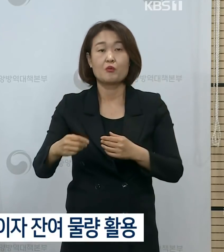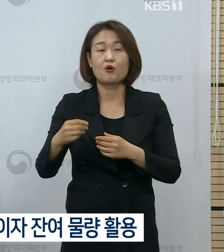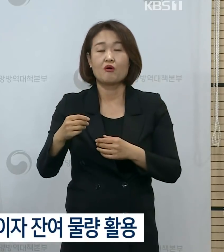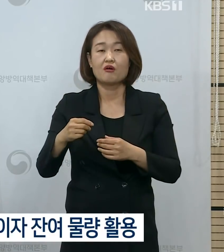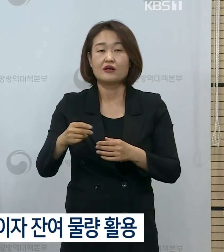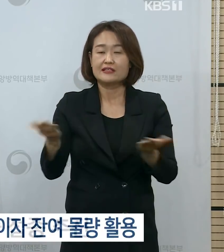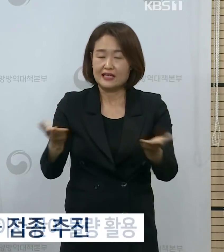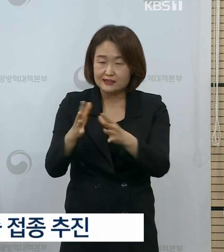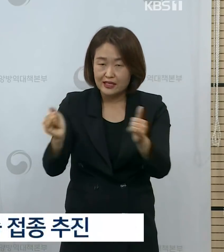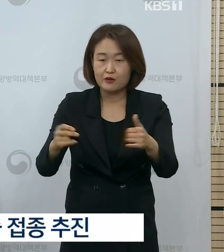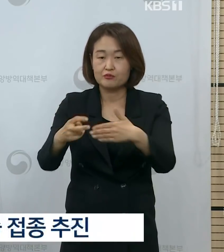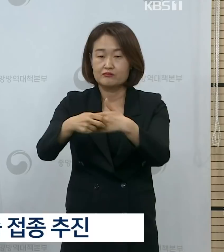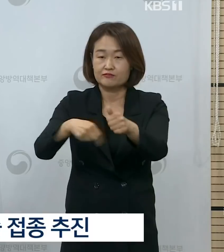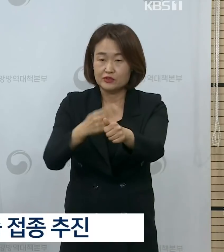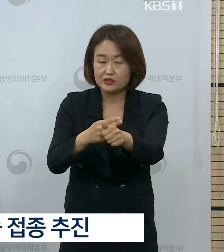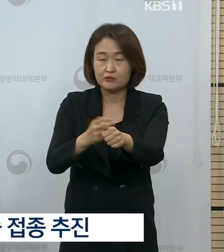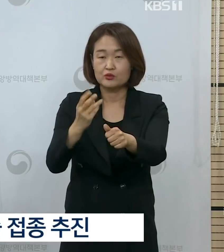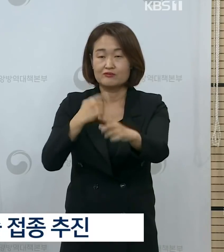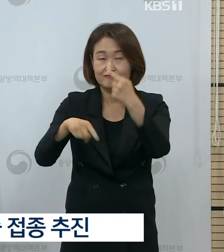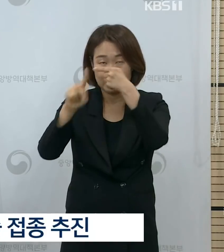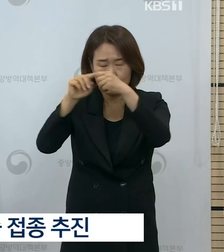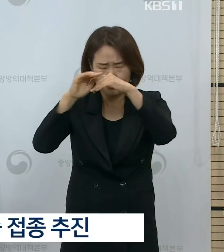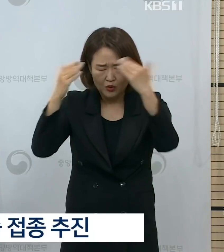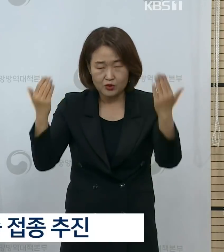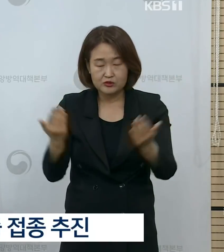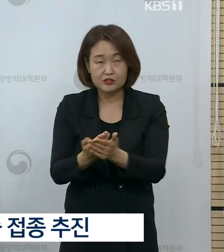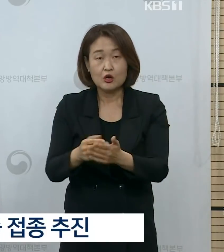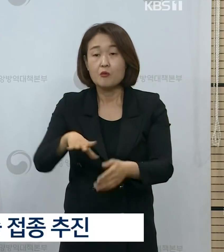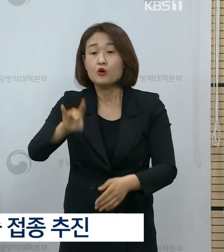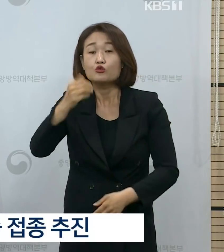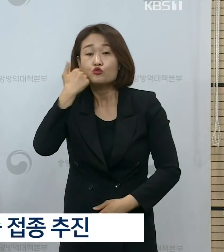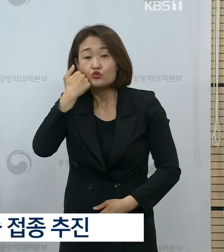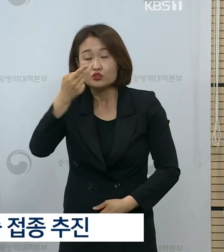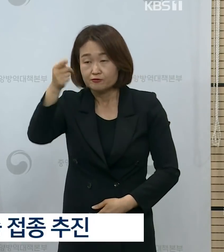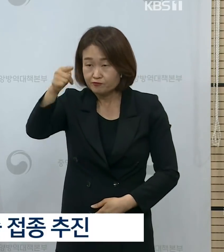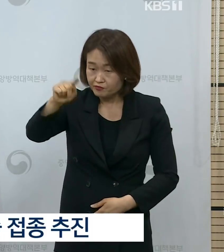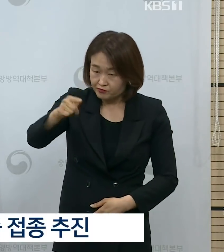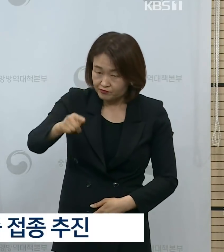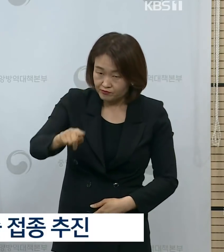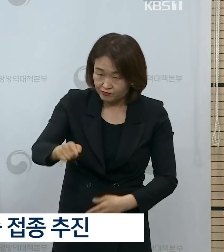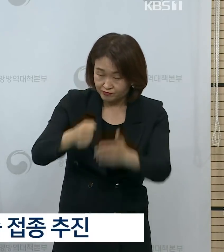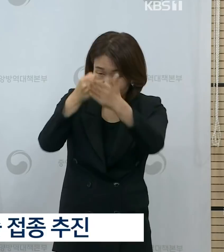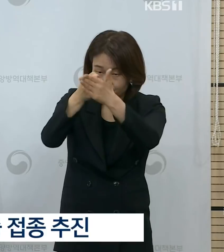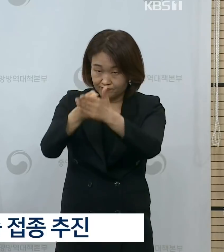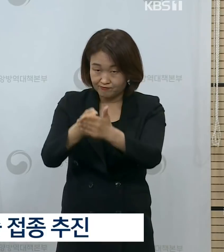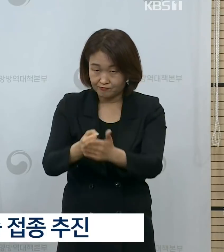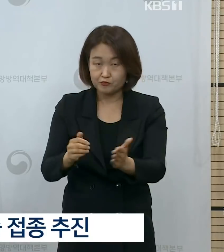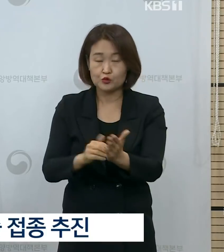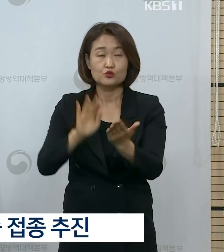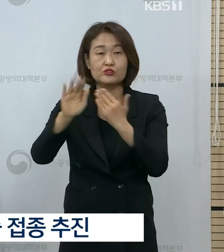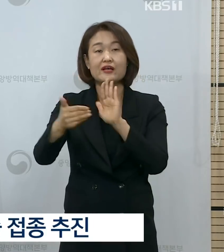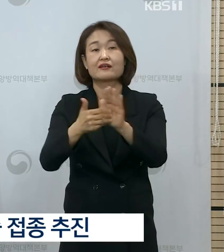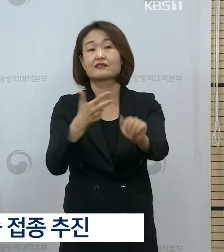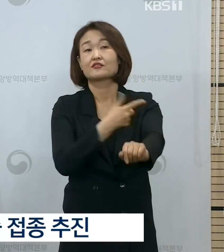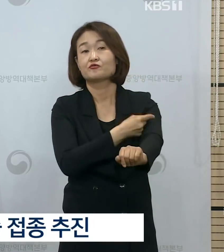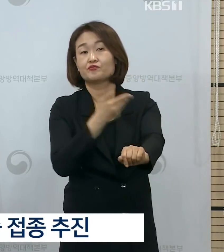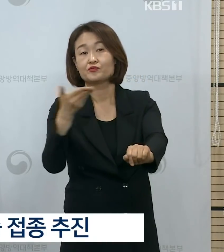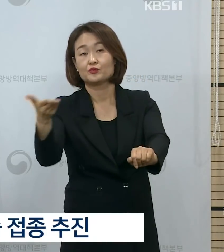보건의료인에서부터 종사자 전체를 확대해서 우선순위를 고려하여 순차적으로 단계적으로 접종을